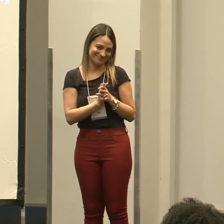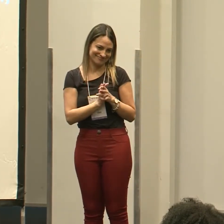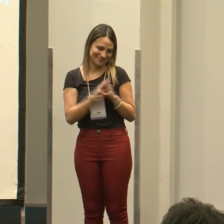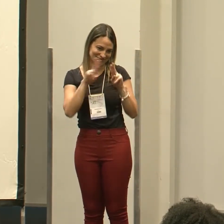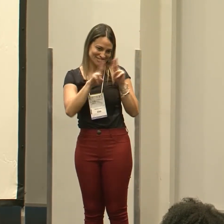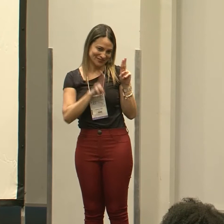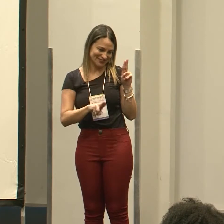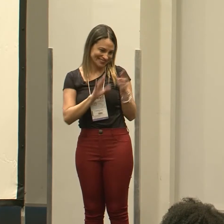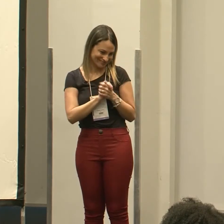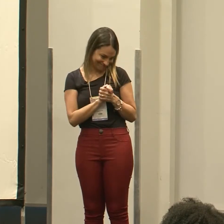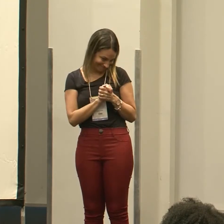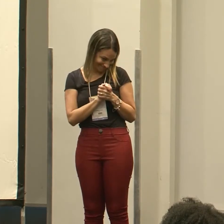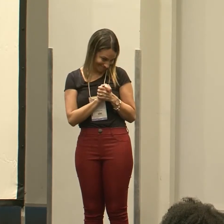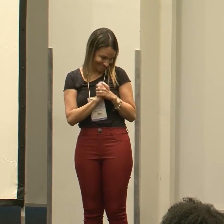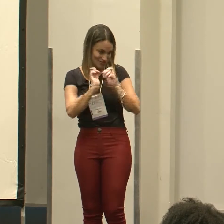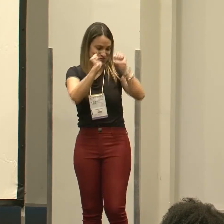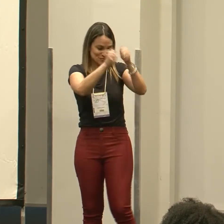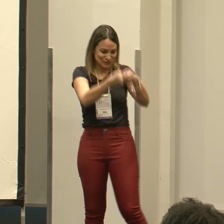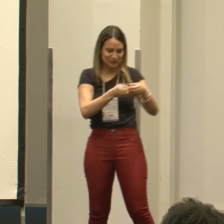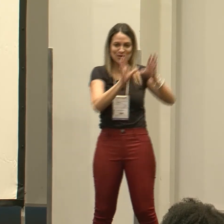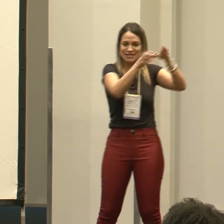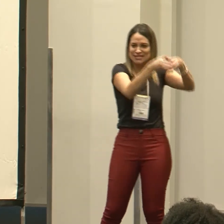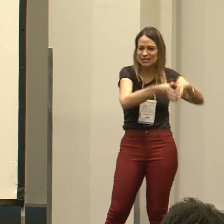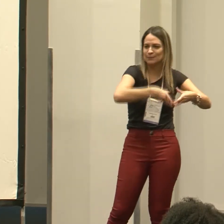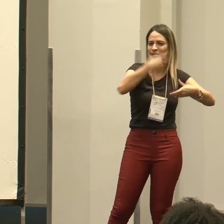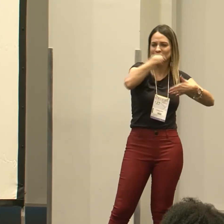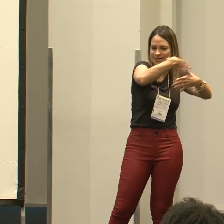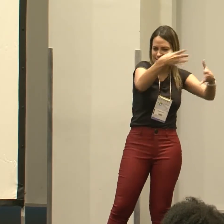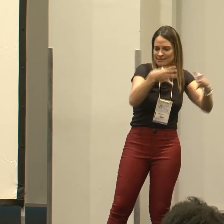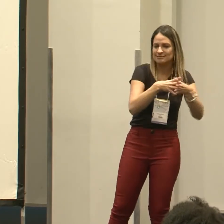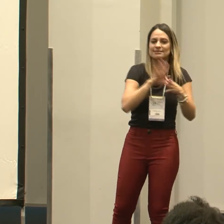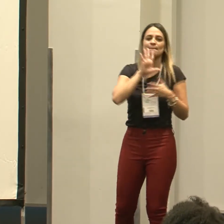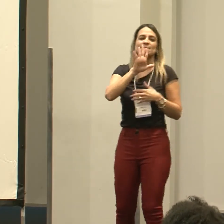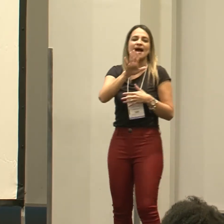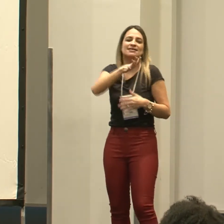Letras Libras na UFRJ. Com sua equipe,